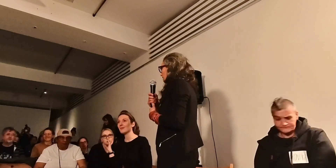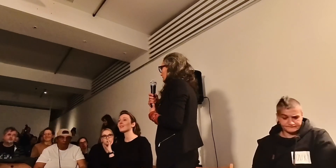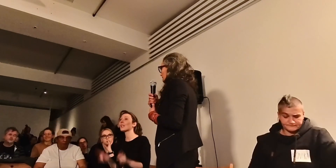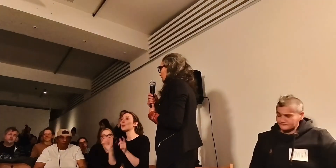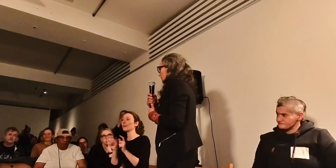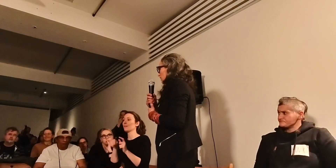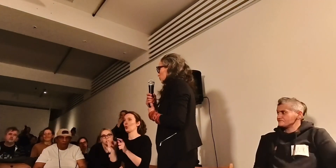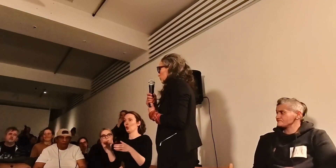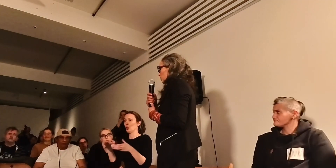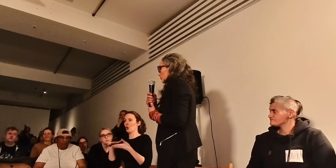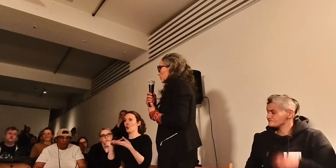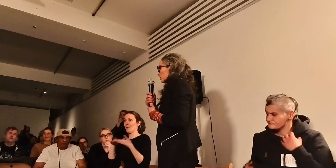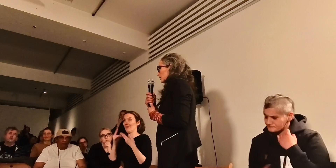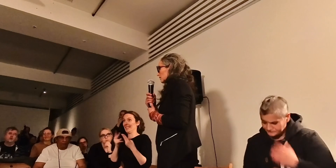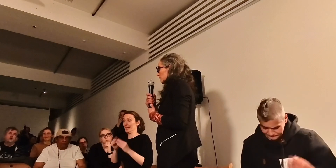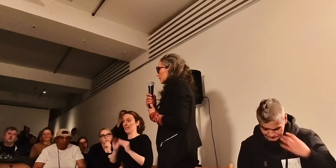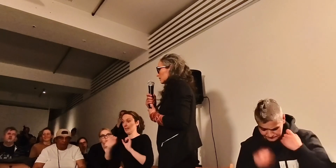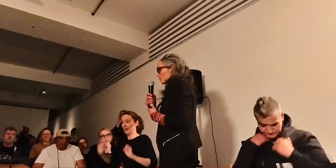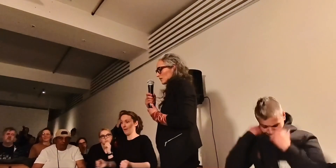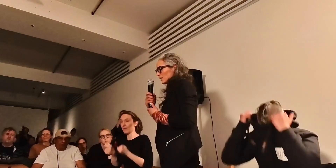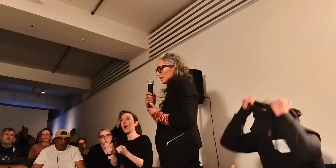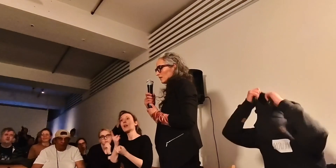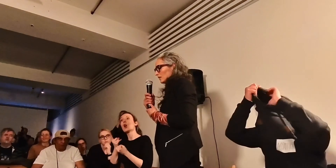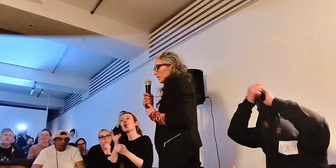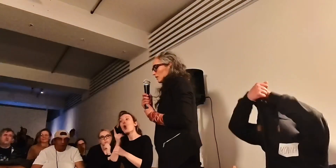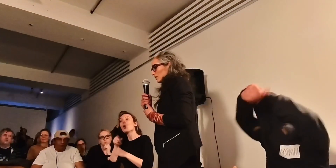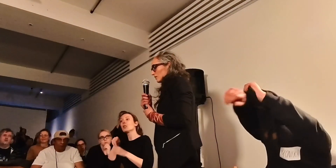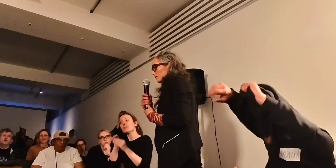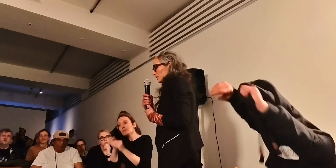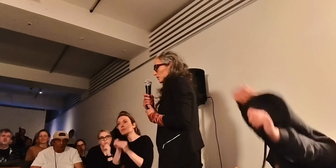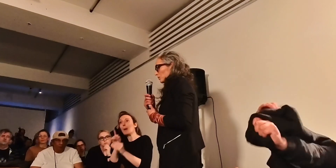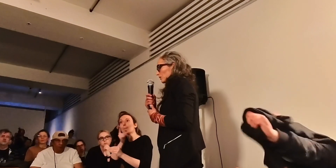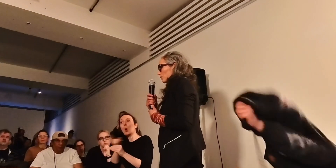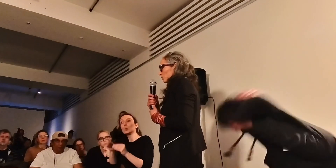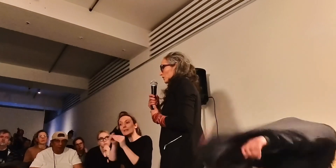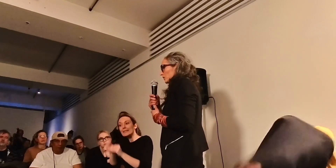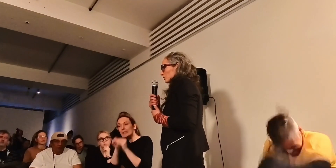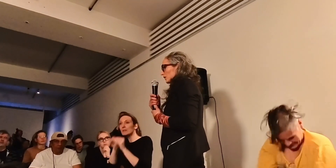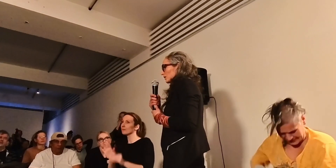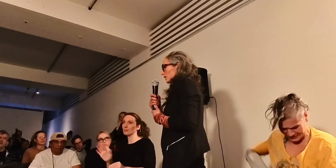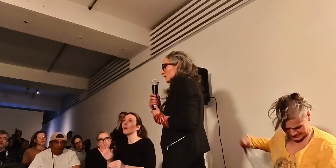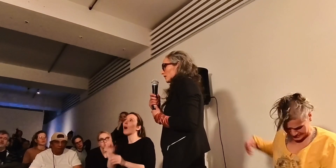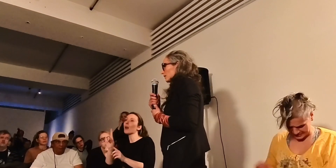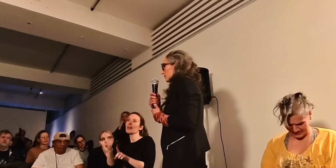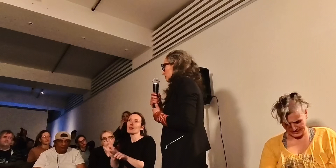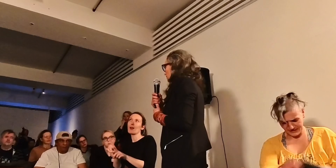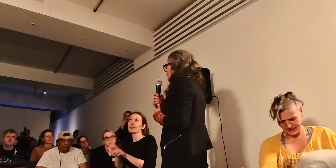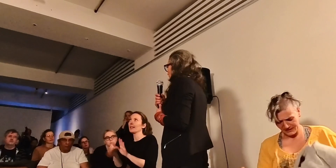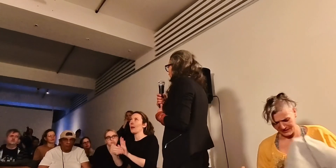tento kolektiv vlastně nejenom, že tvoří, ale se dále vyskytuje v různých kontextech,